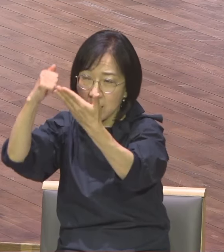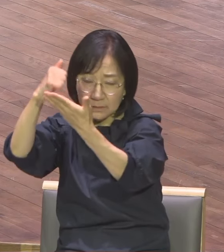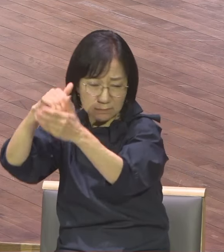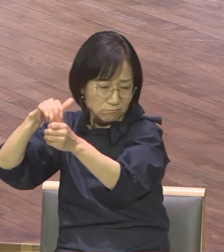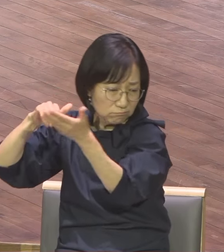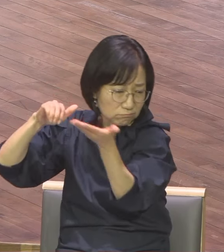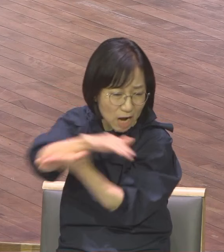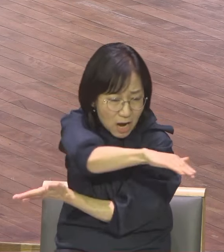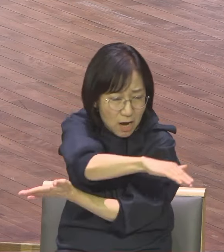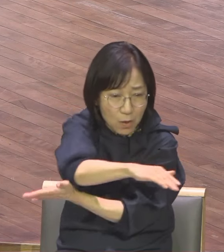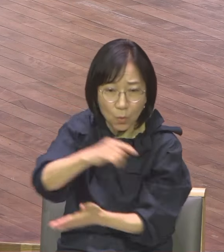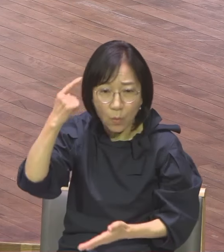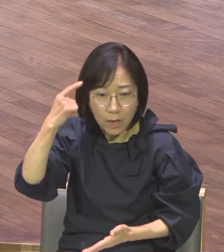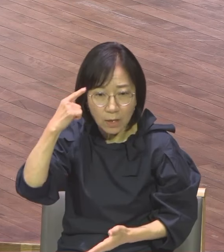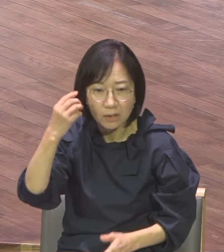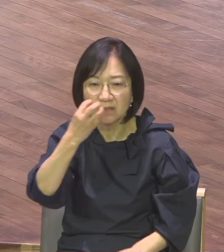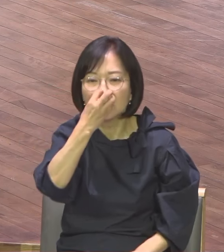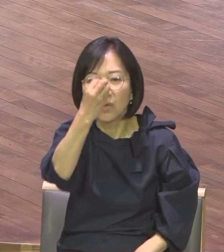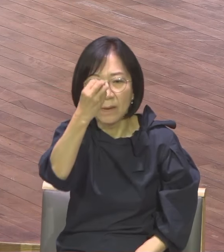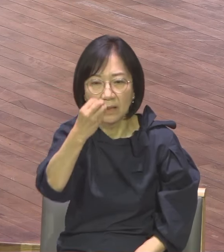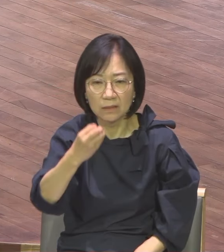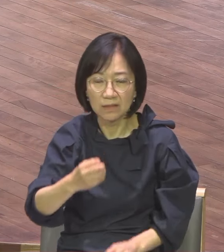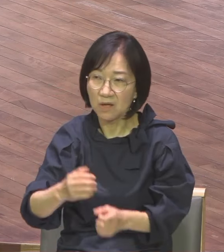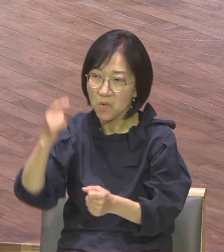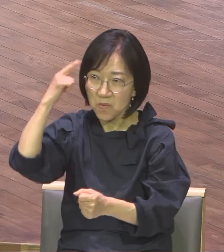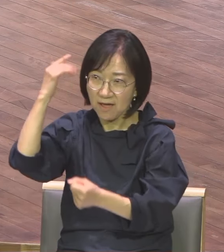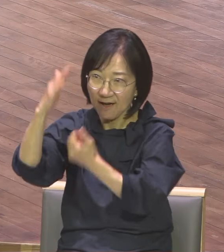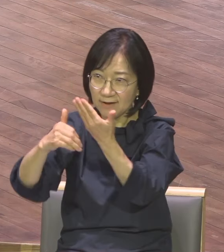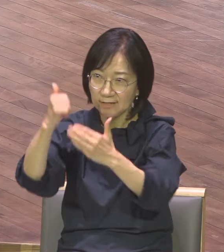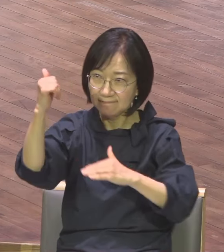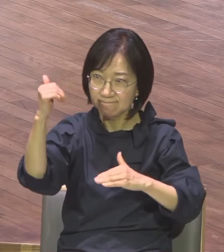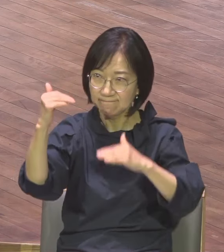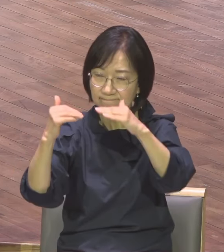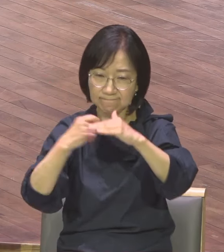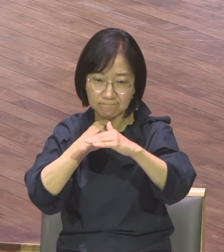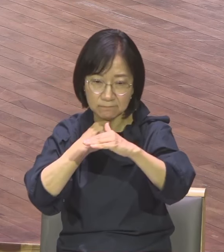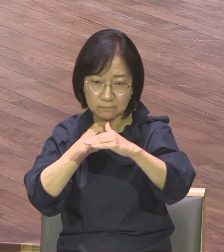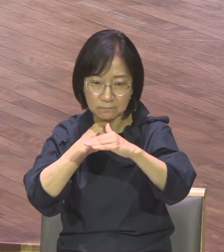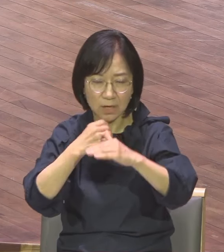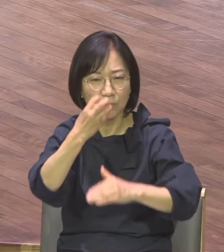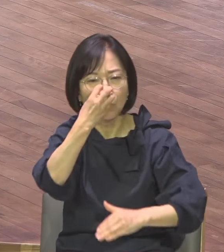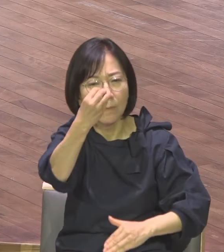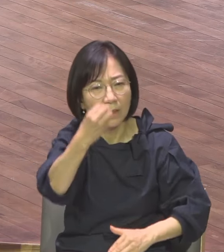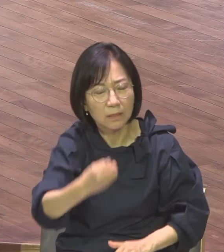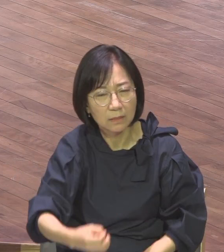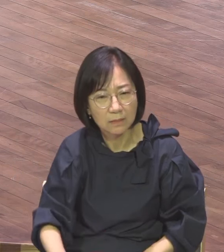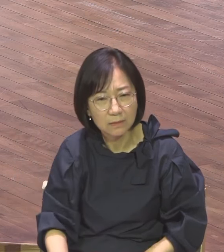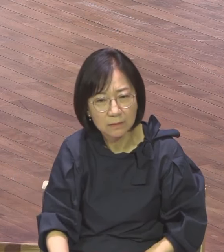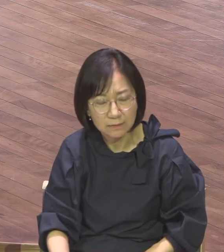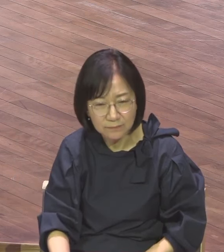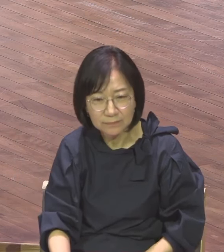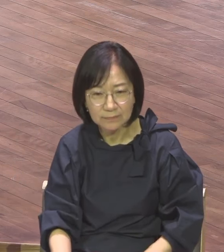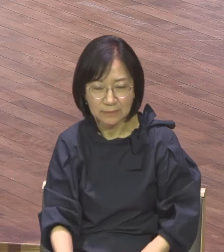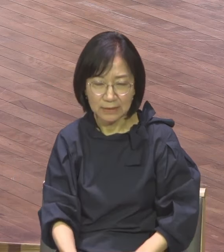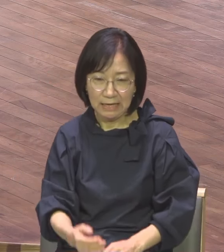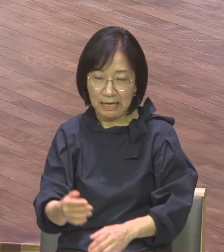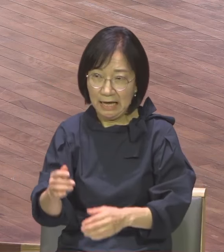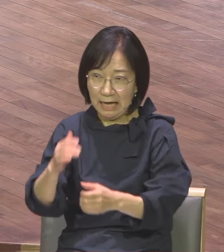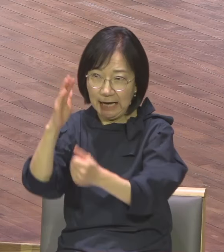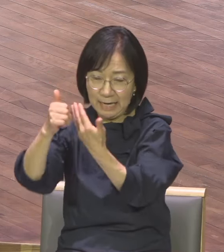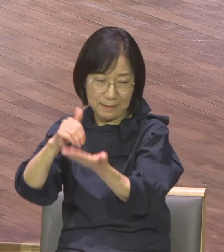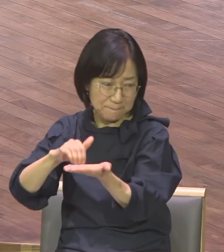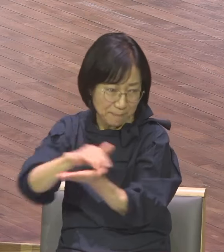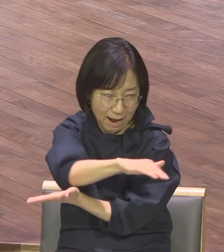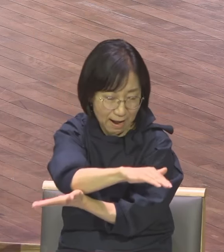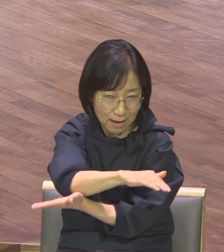천사장이 지가 하나님께 비기겠다 올라가다가 저주받았잖아요. 그런데 타락해가지고 마귀가 되었는데